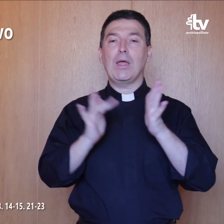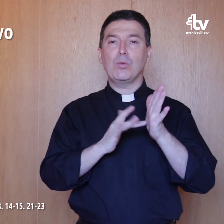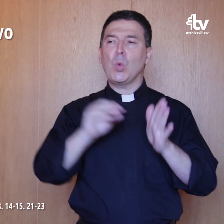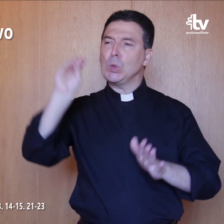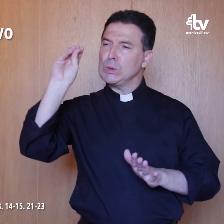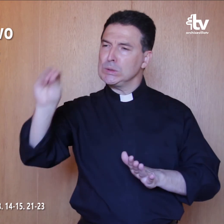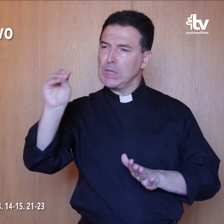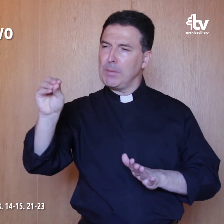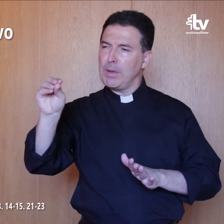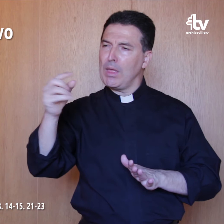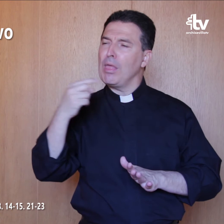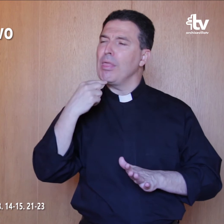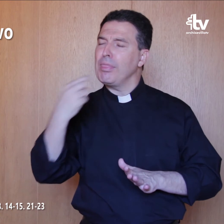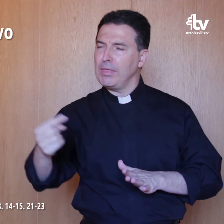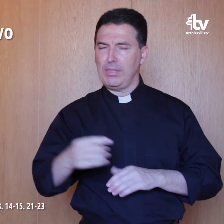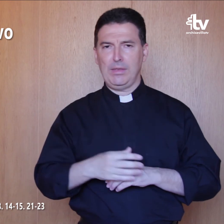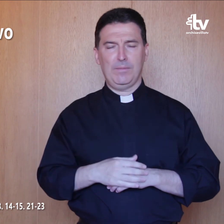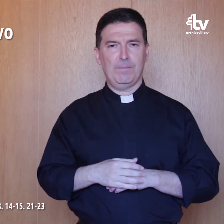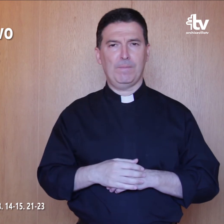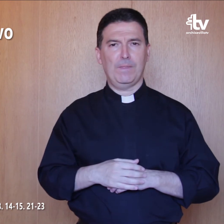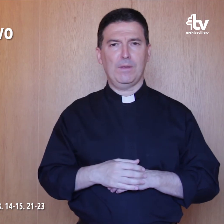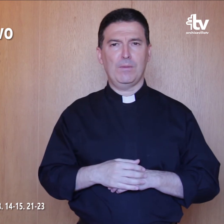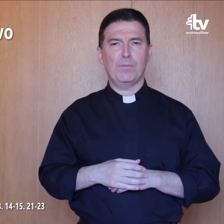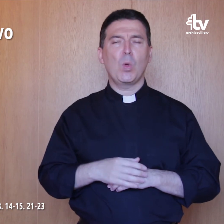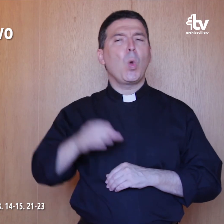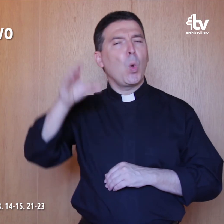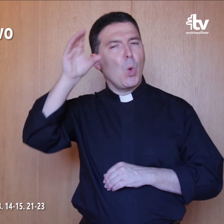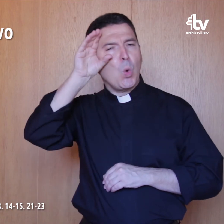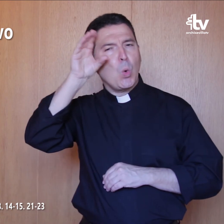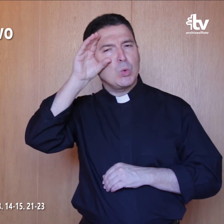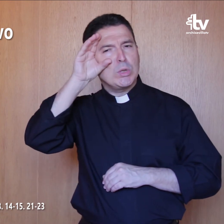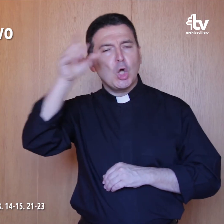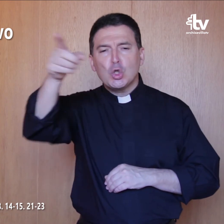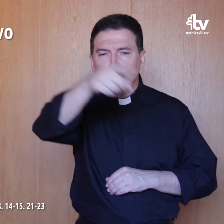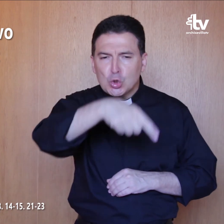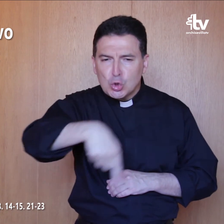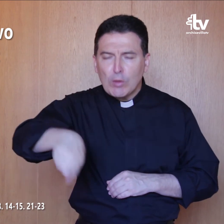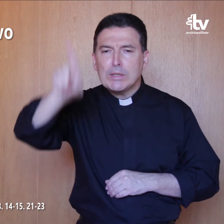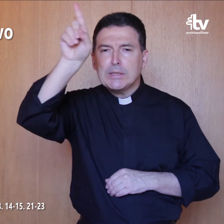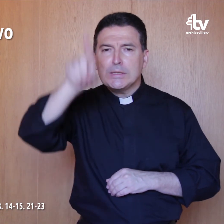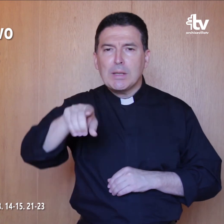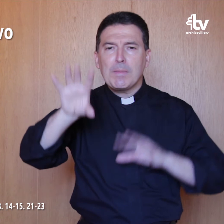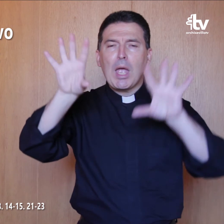Jesús de nuevo a la gente y les dijo, escuchad y entended todos.